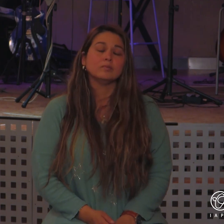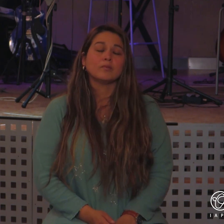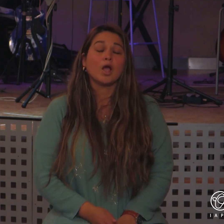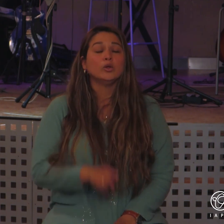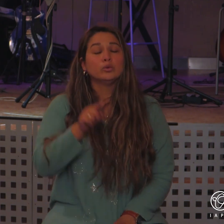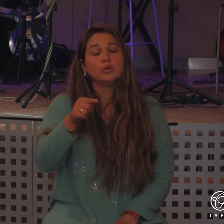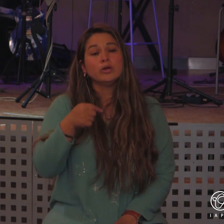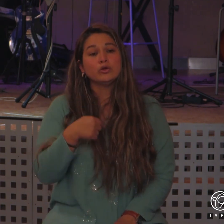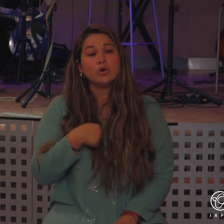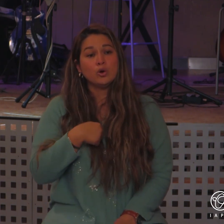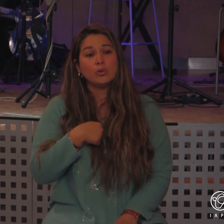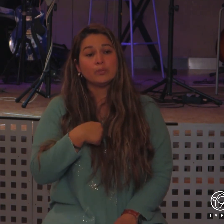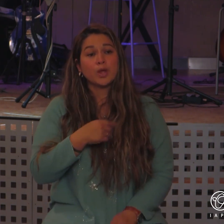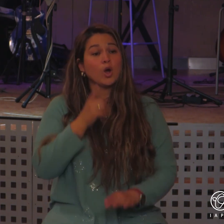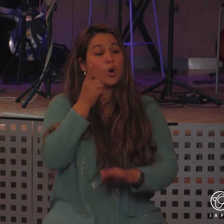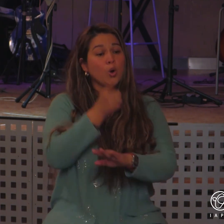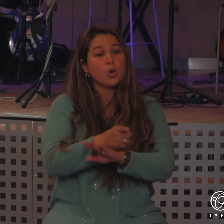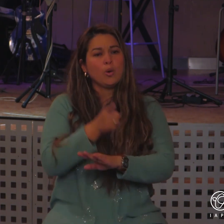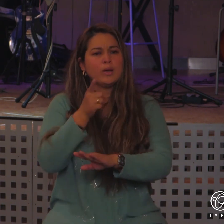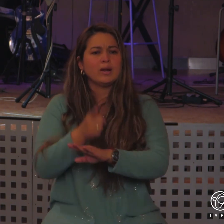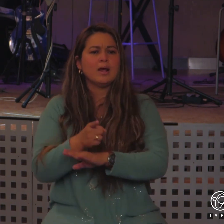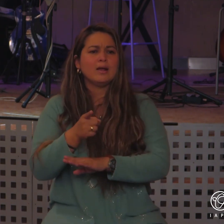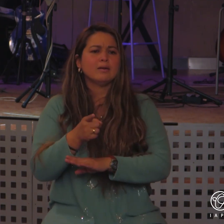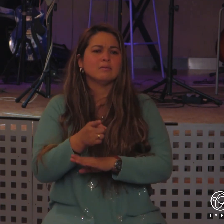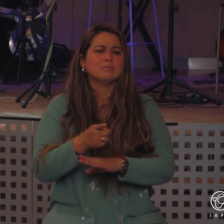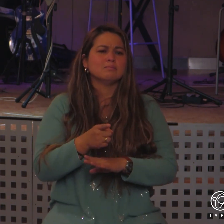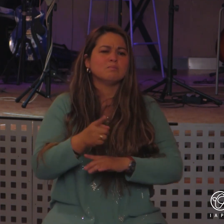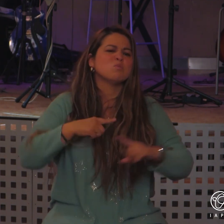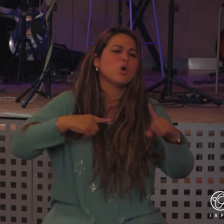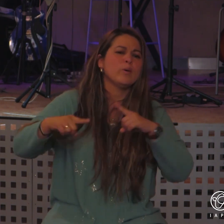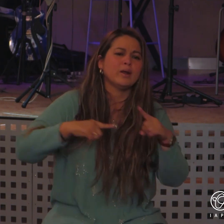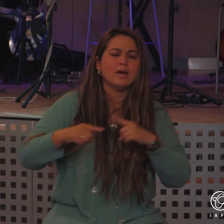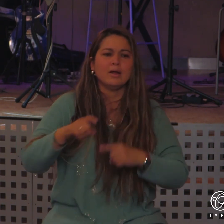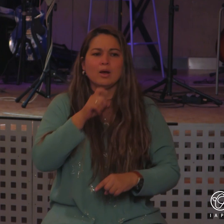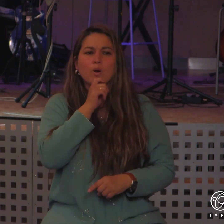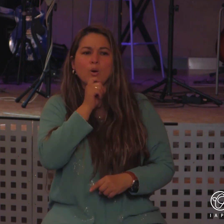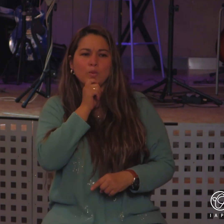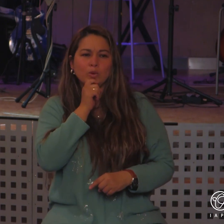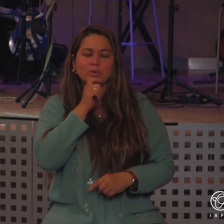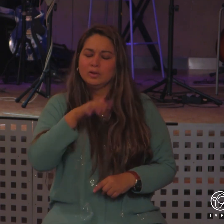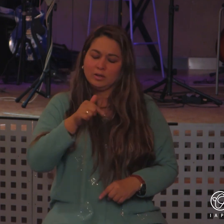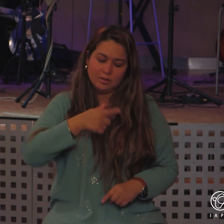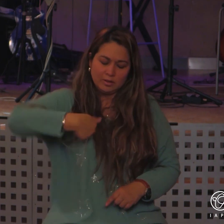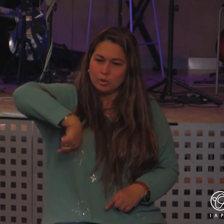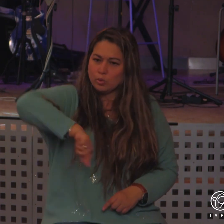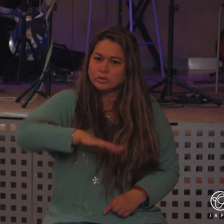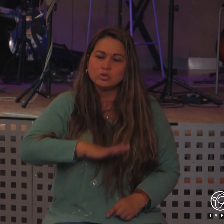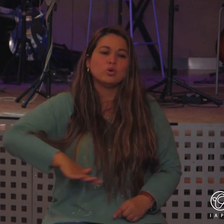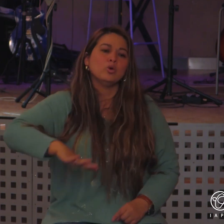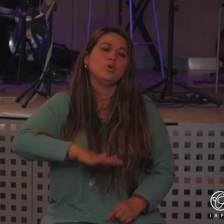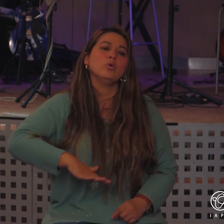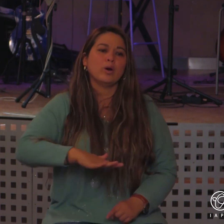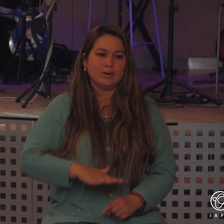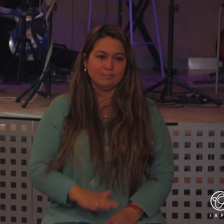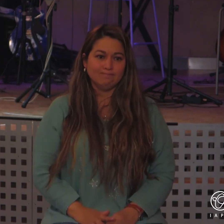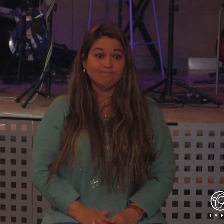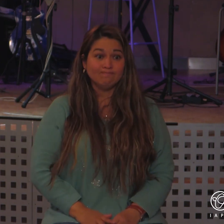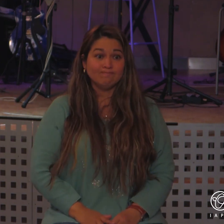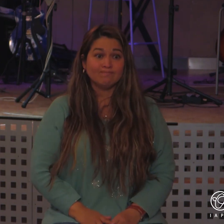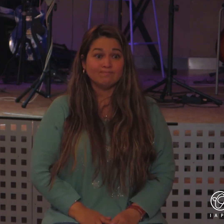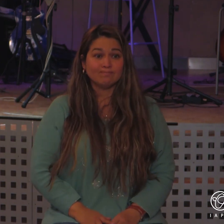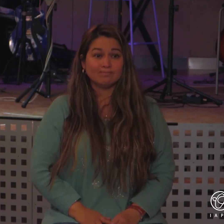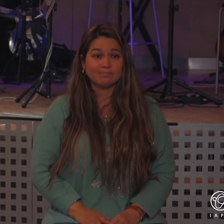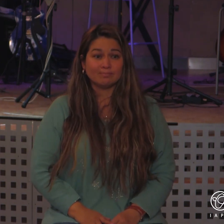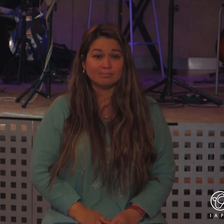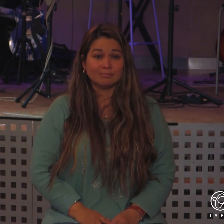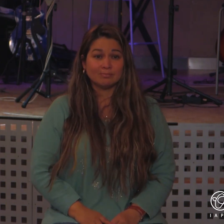yo gobernamos desde nuestra adoración. Cuando tú y yo llegamos a este lugar, lo mejor que tú puedes hacer, lo mejor que puedo hacer